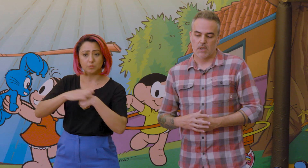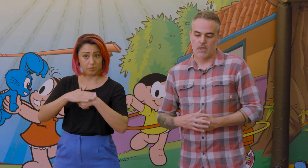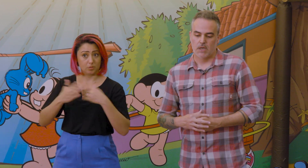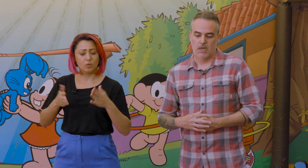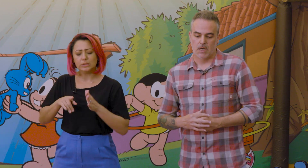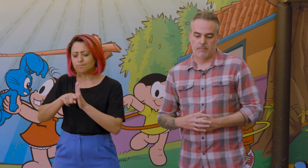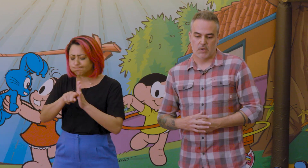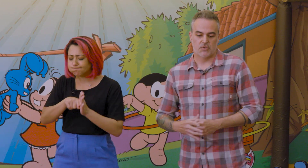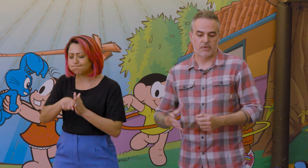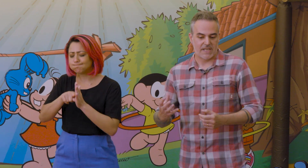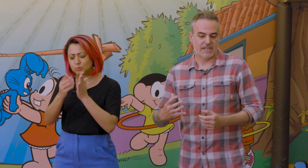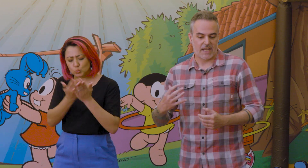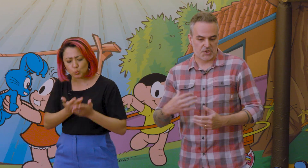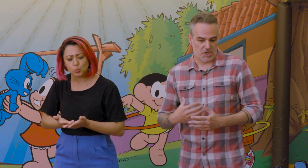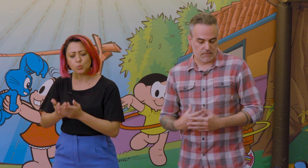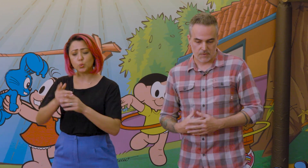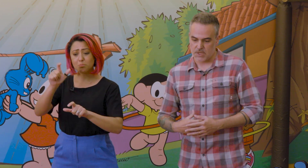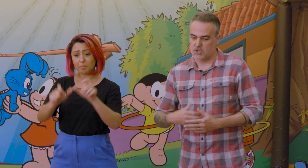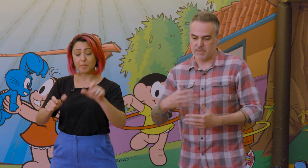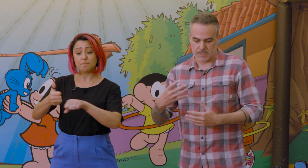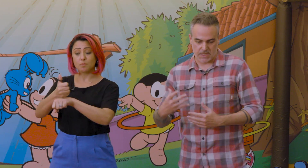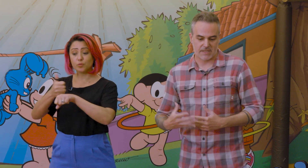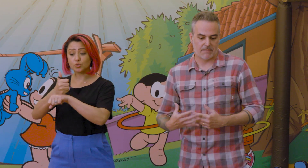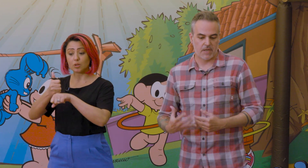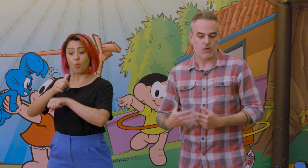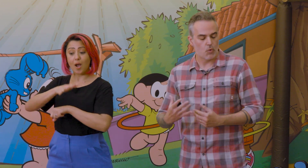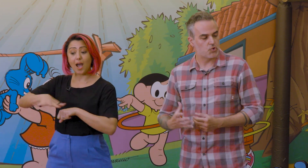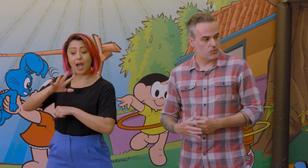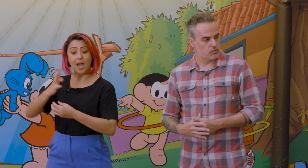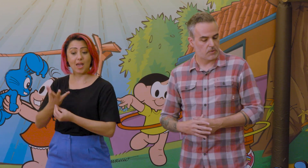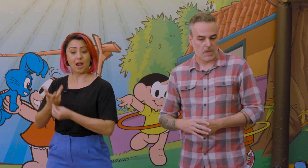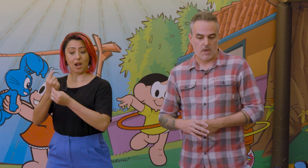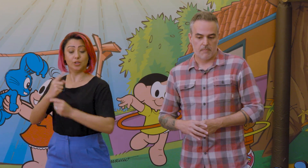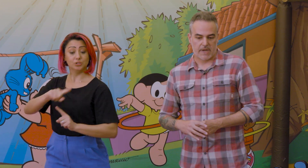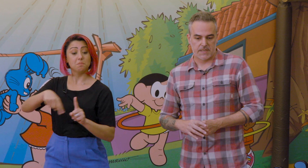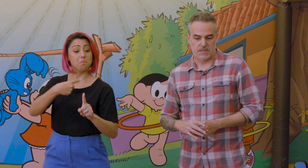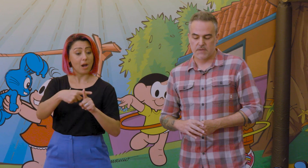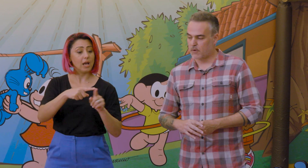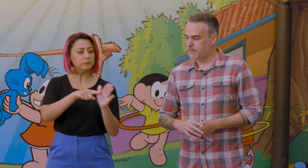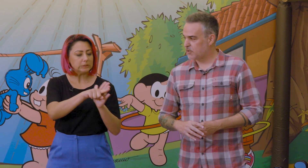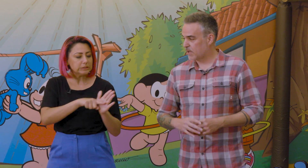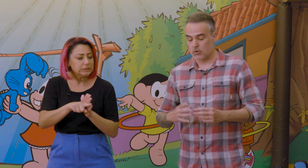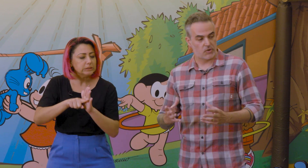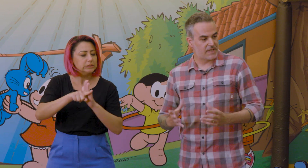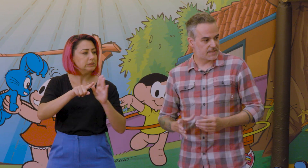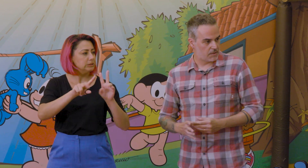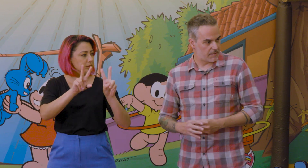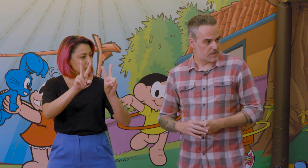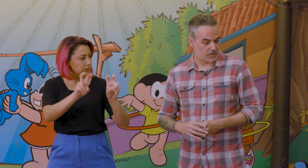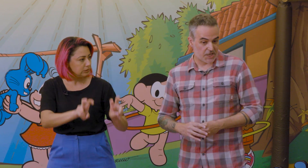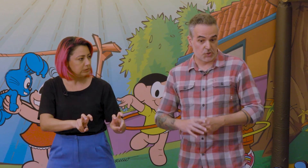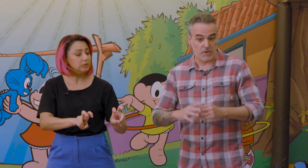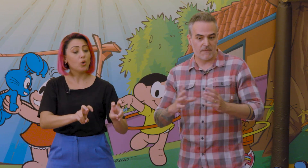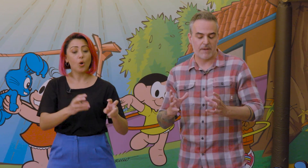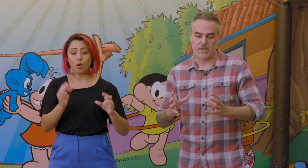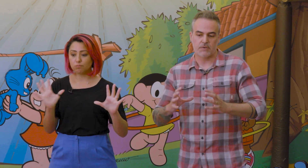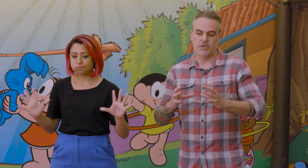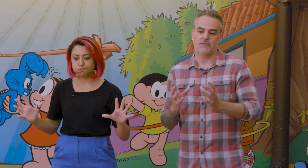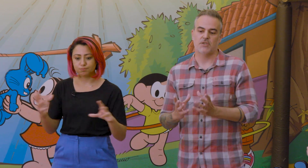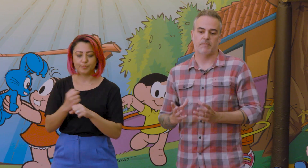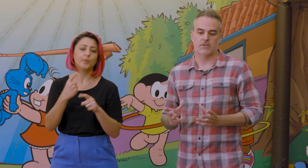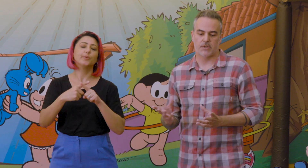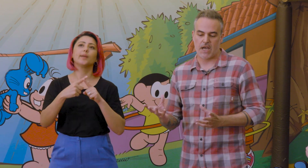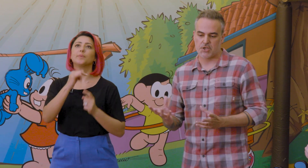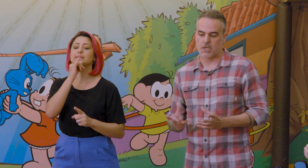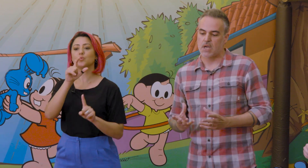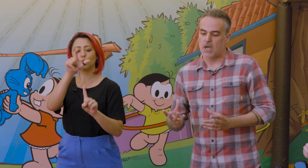né? Profissionais criativos e de pesquisa trabalhando em conjunto para esse desenvolvimento, para a consolidação da personagem, do universo. Porque quando a